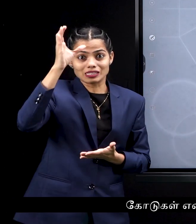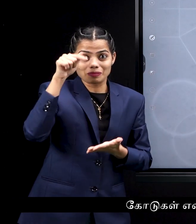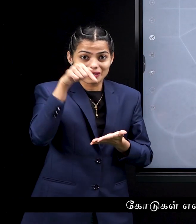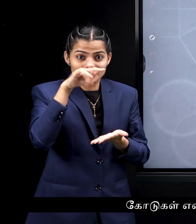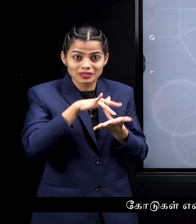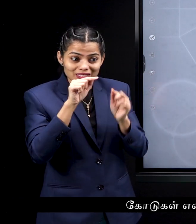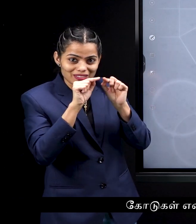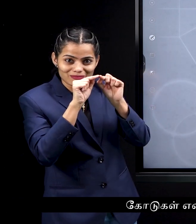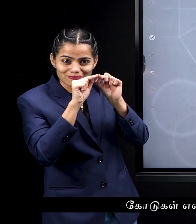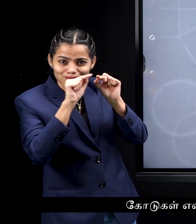கோடுகள் என்ற கருத்து